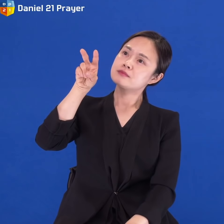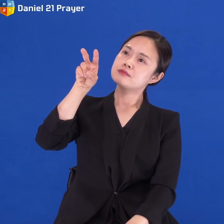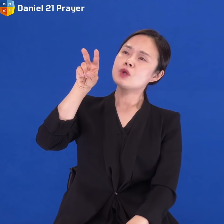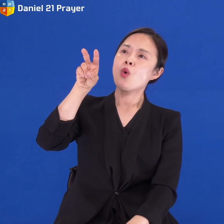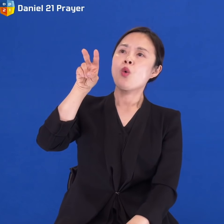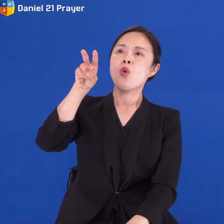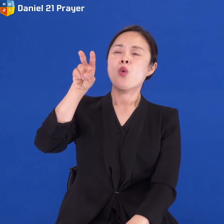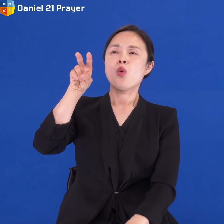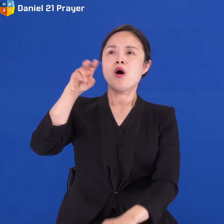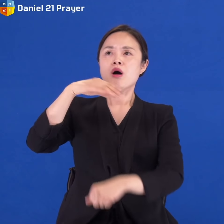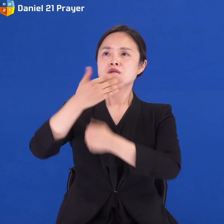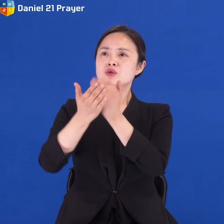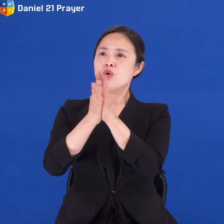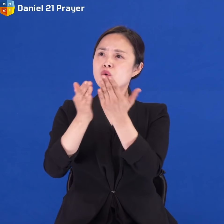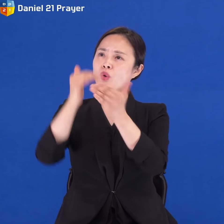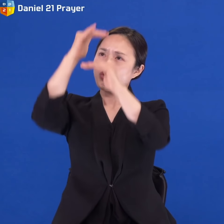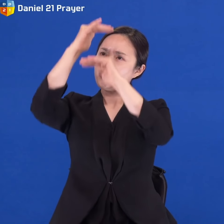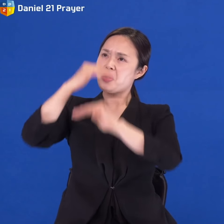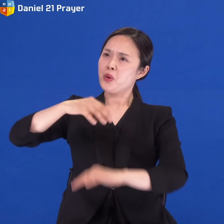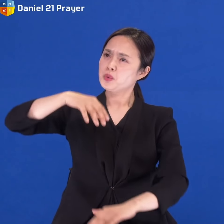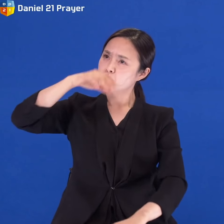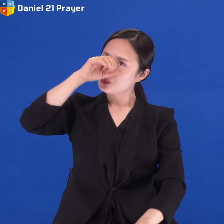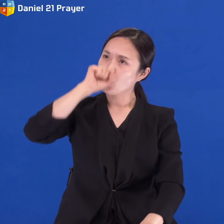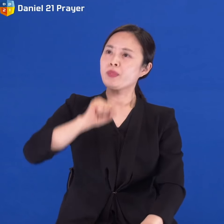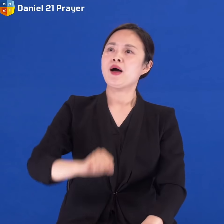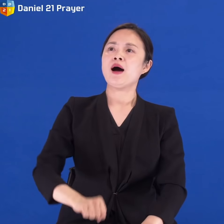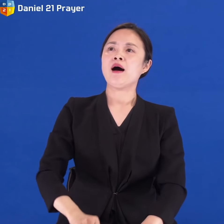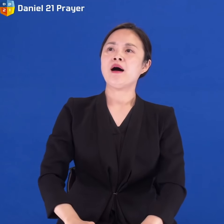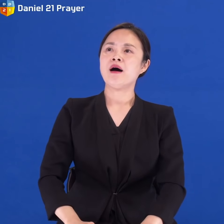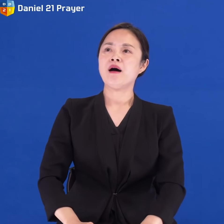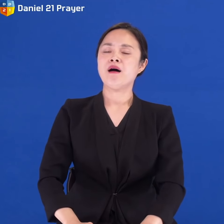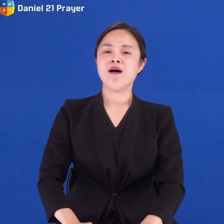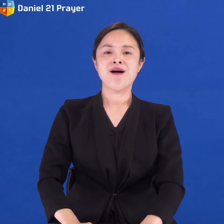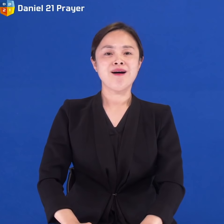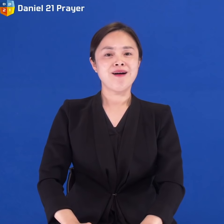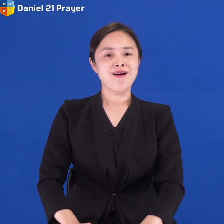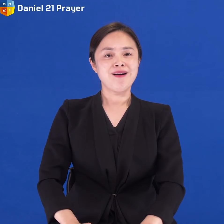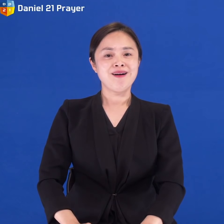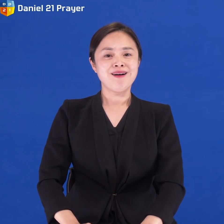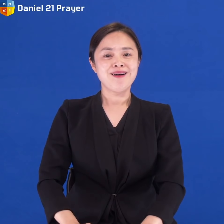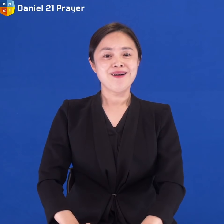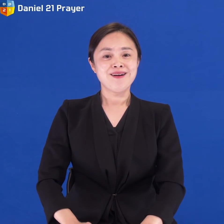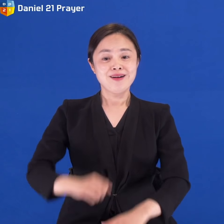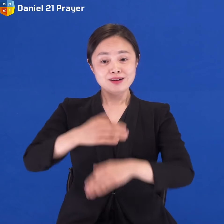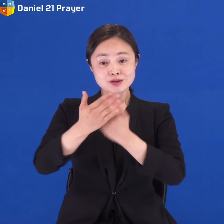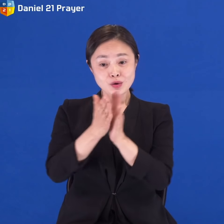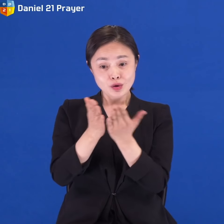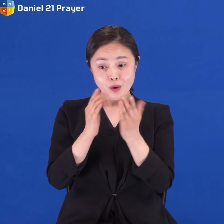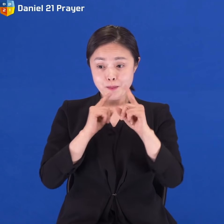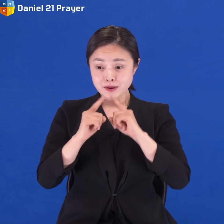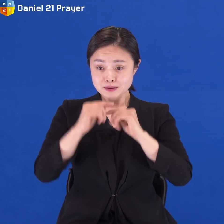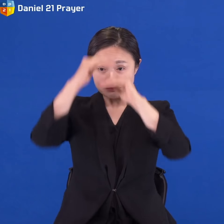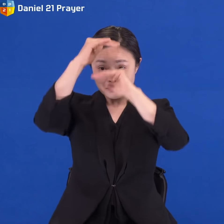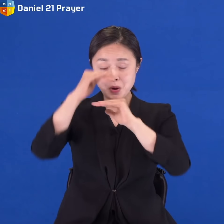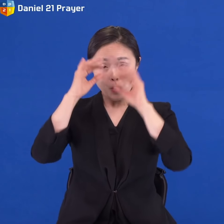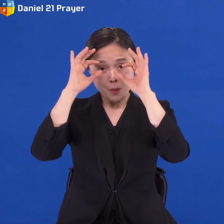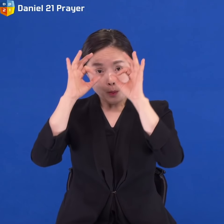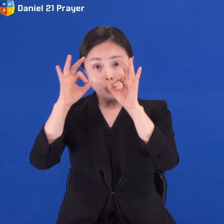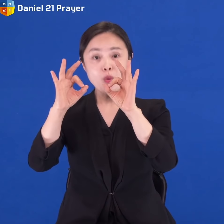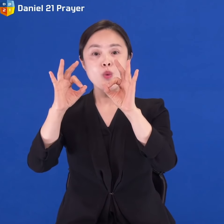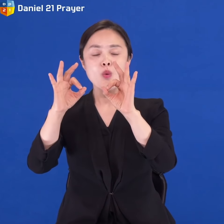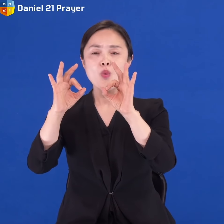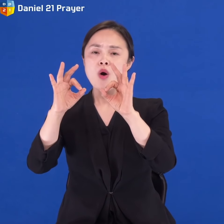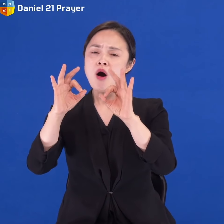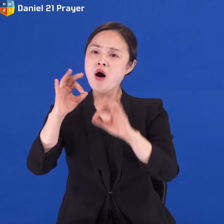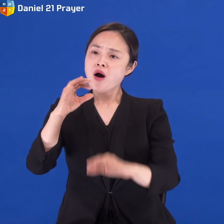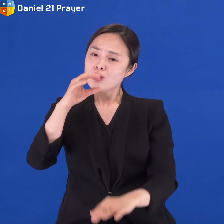책이 있었어? 그게 저의 첫 고백입니다. 성경 말씀을 보고 제가 세상에 뭐 이렇게 좋은